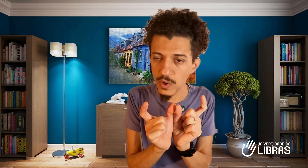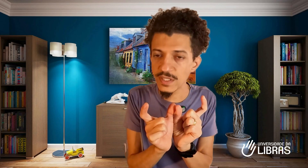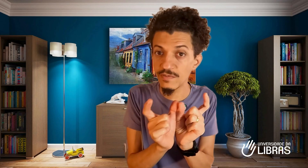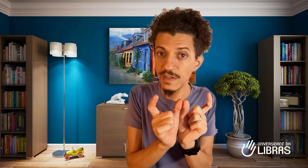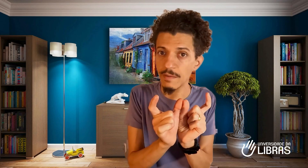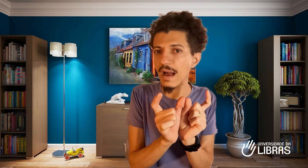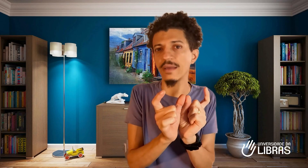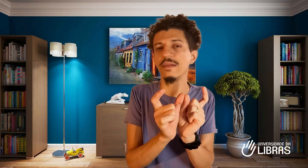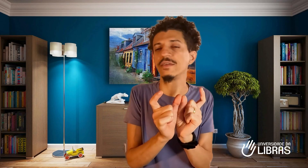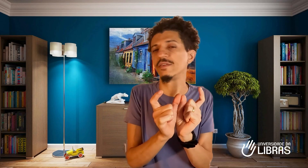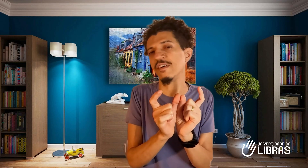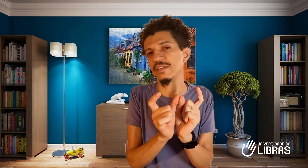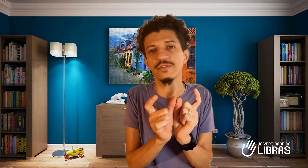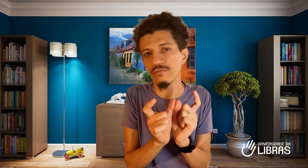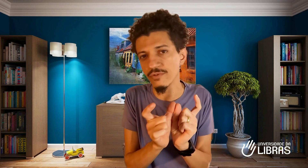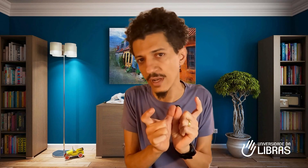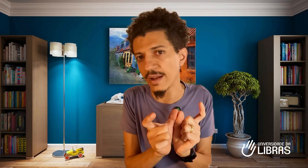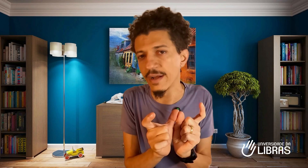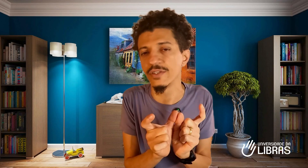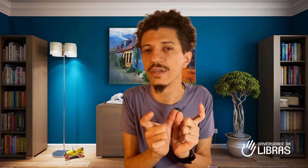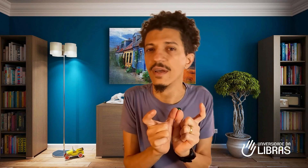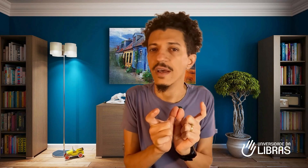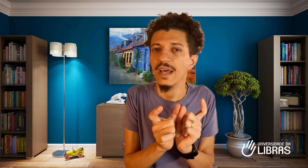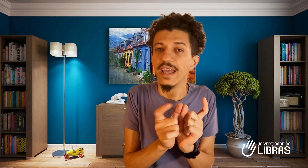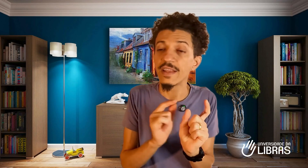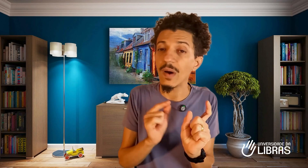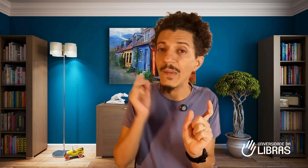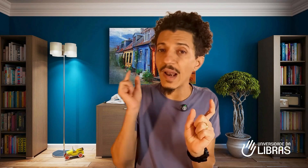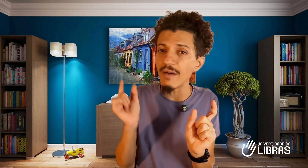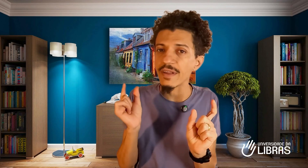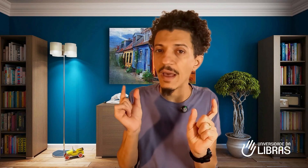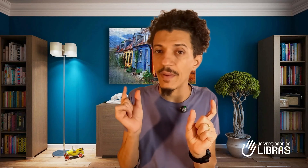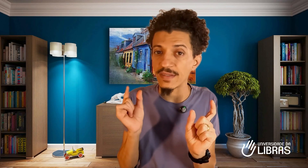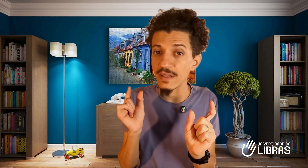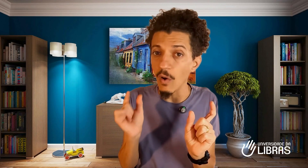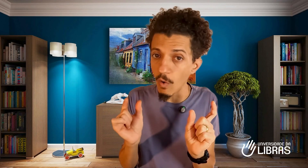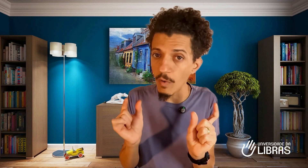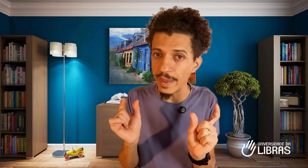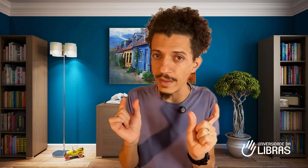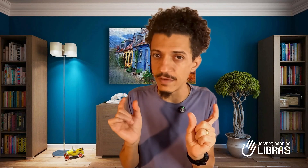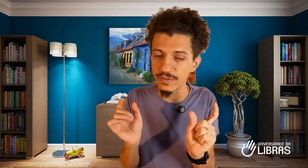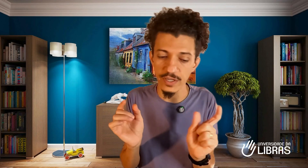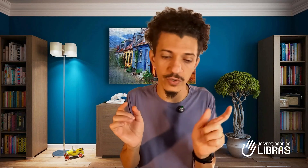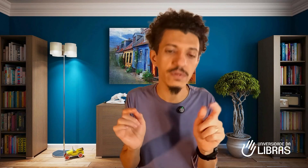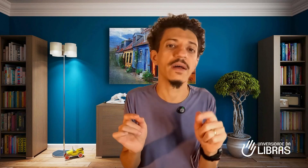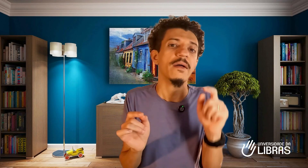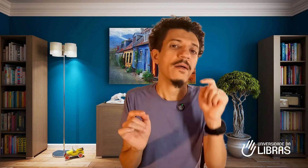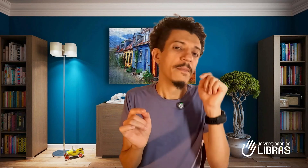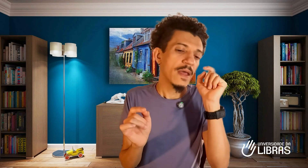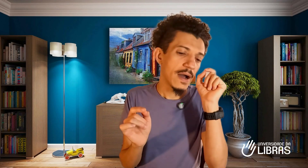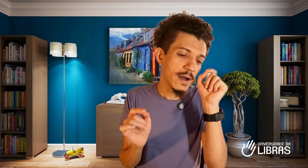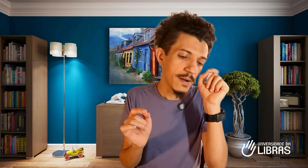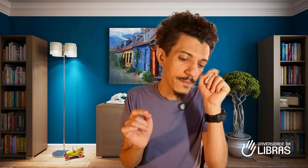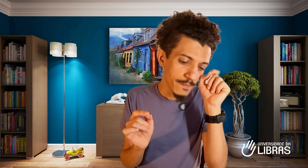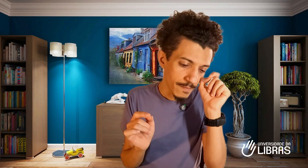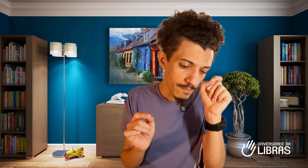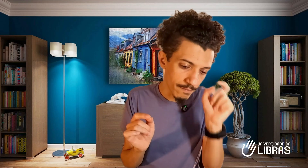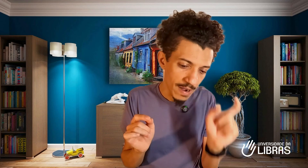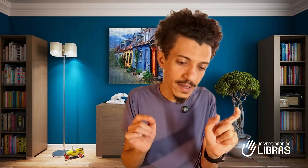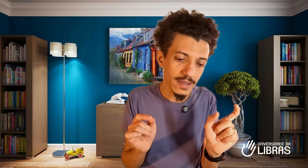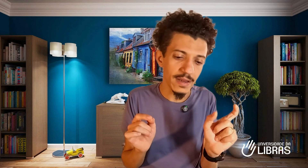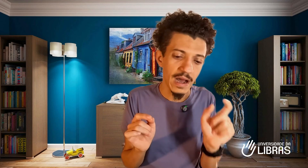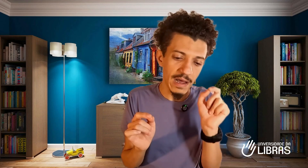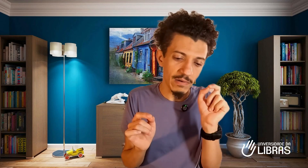duas coisas, vira máquina de fazer suco de laranja. E aí tem uma palavra que representa homem. Se você junta a